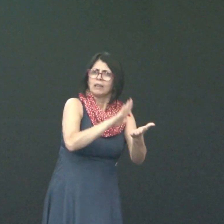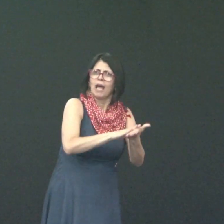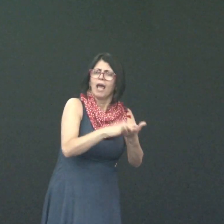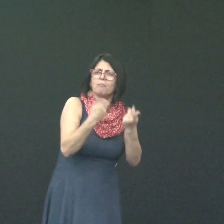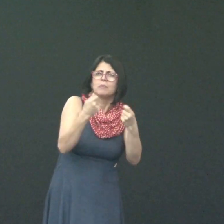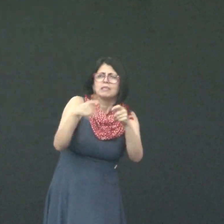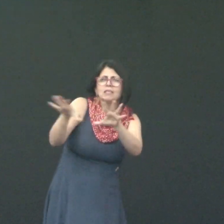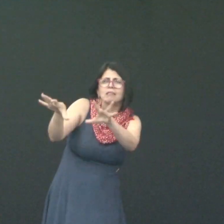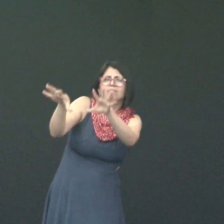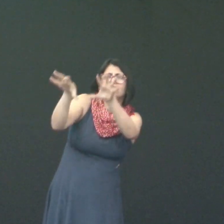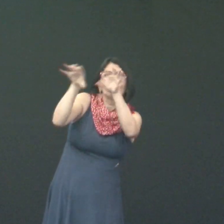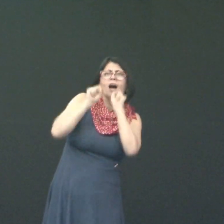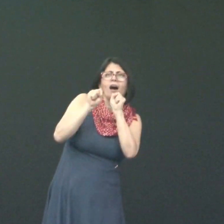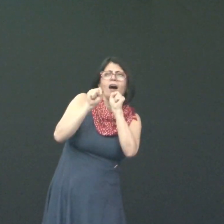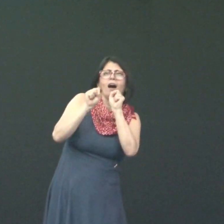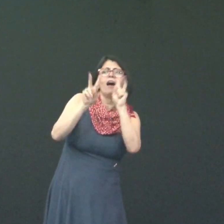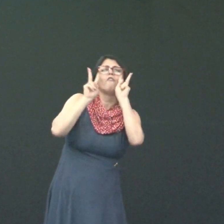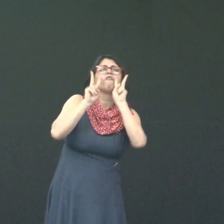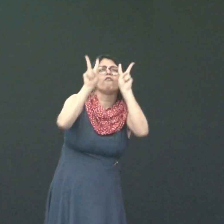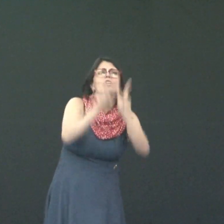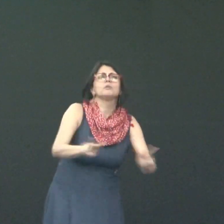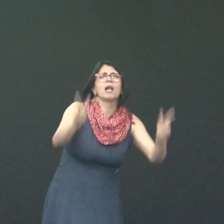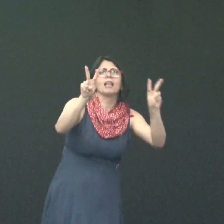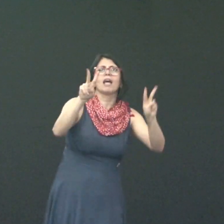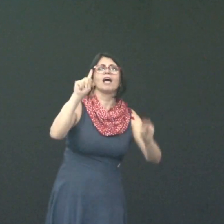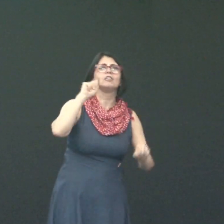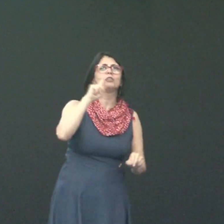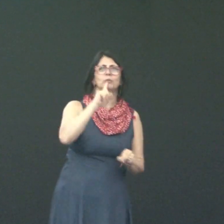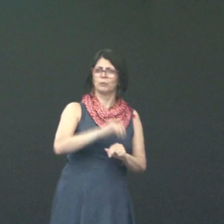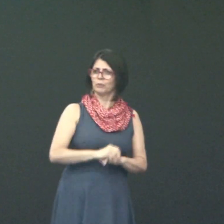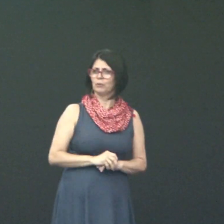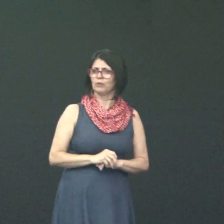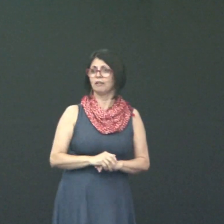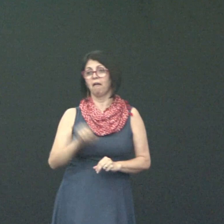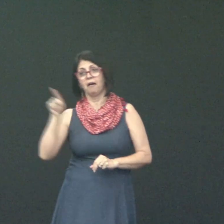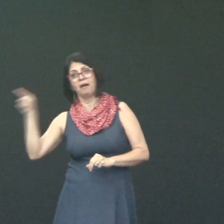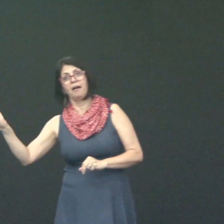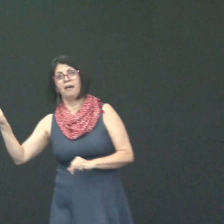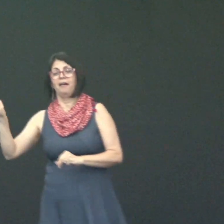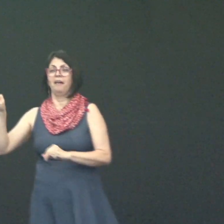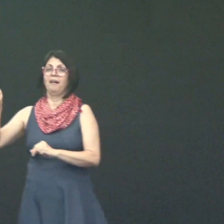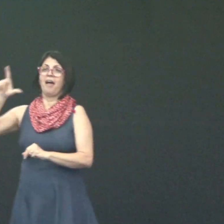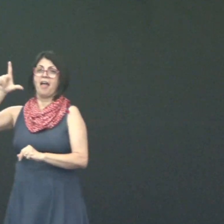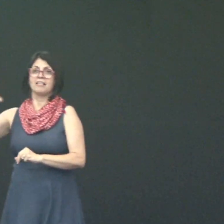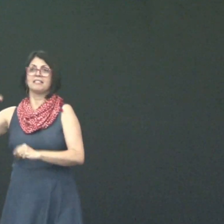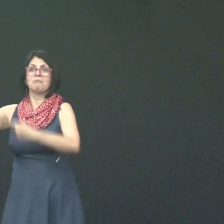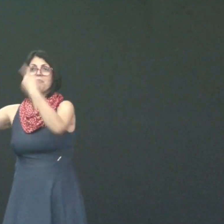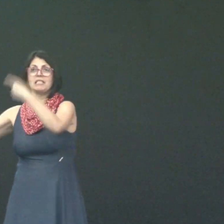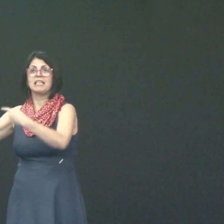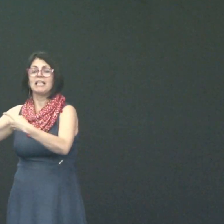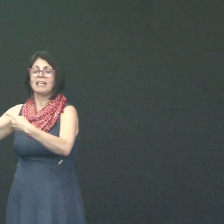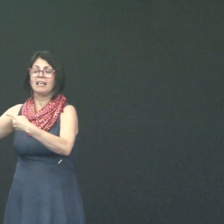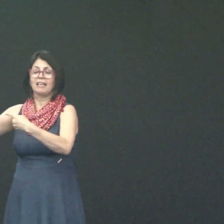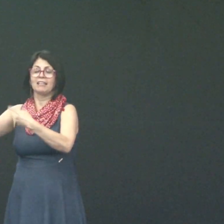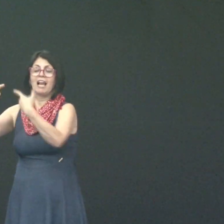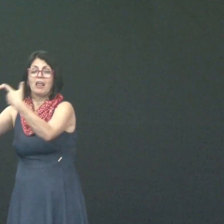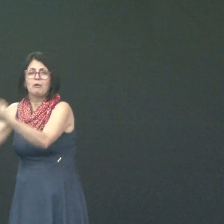de sinais, como a língua de sinais pode auxiliar com que o intérprete desenvolva a sua